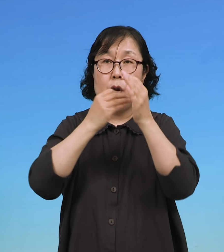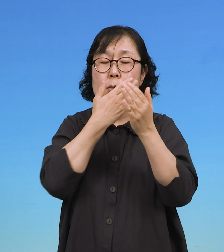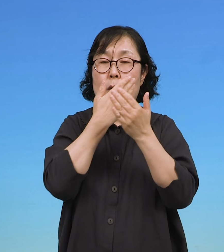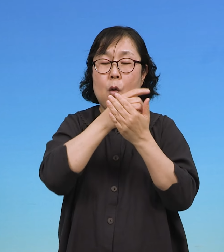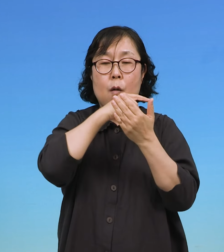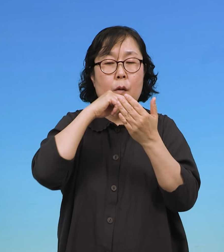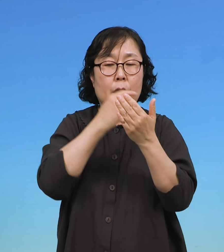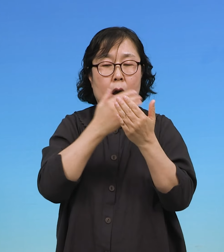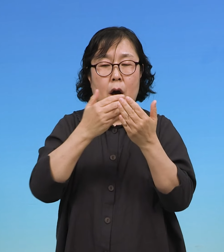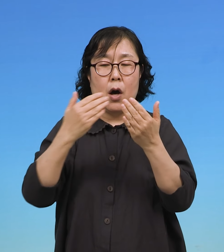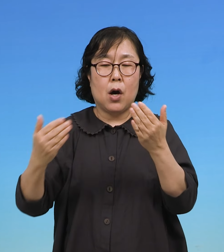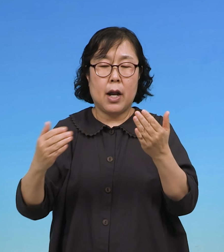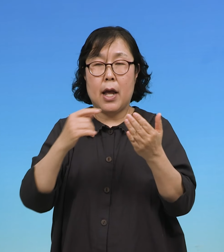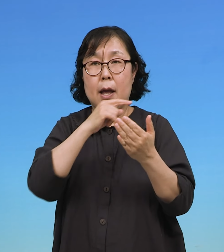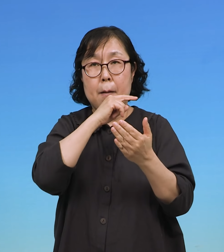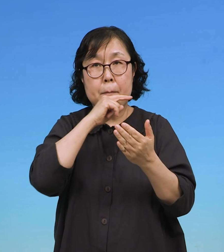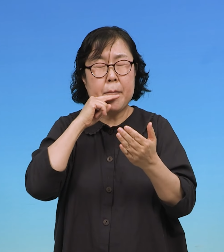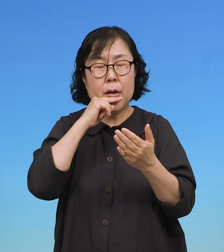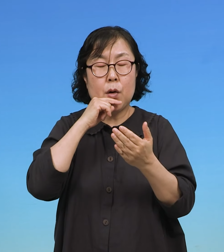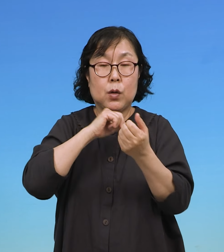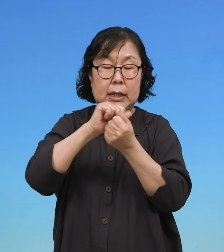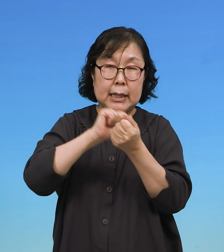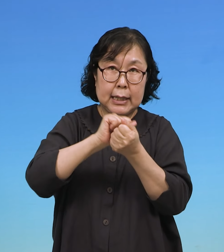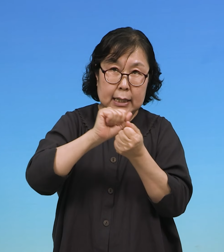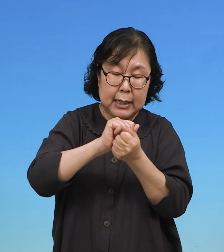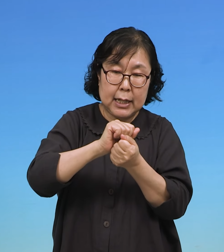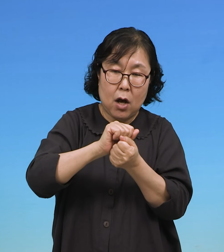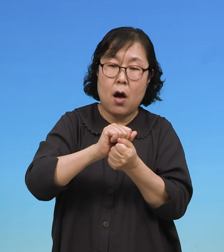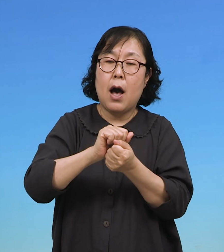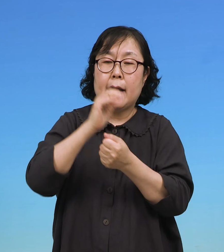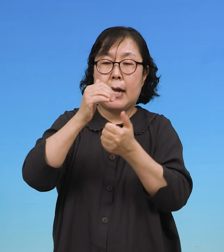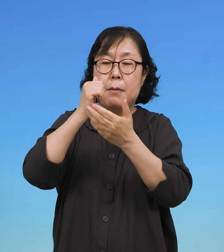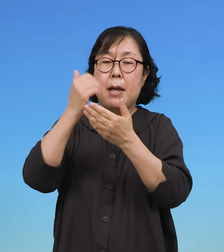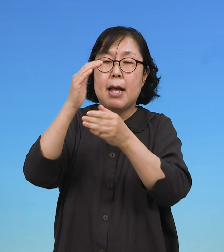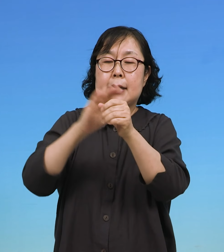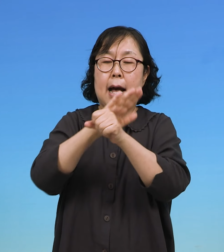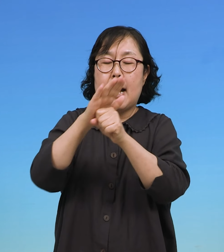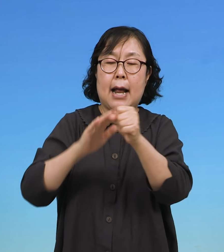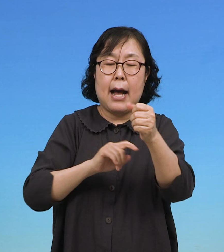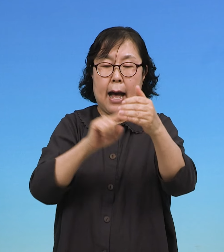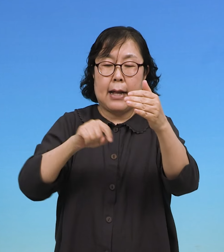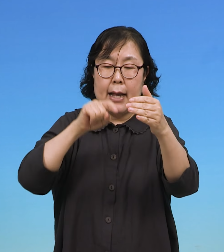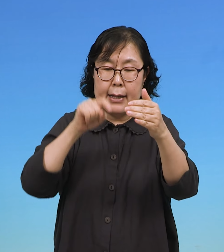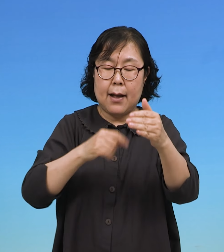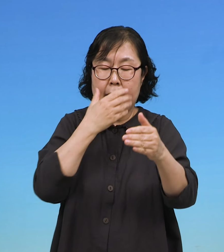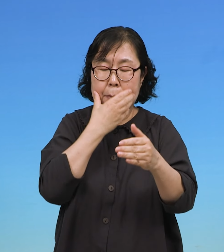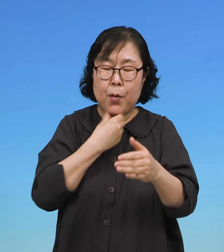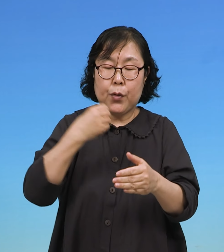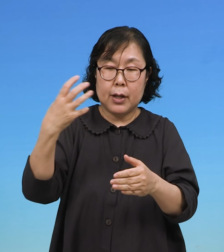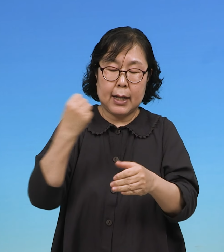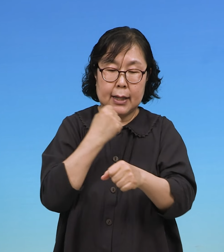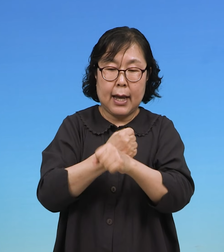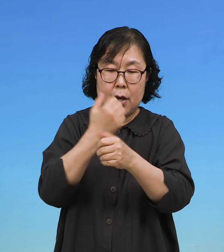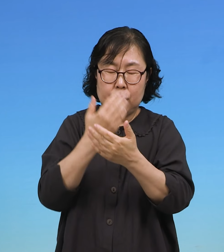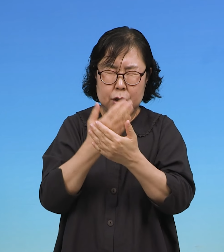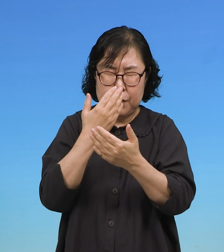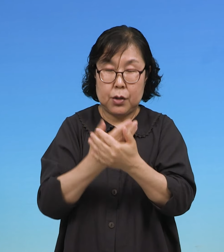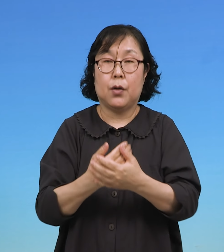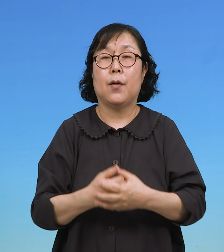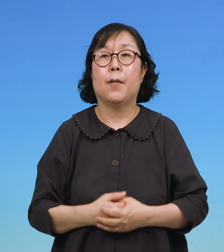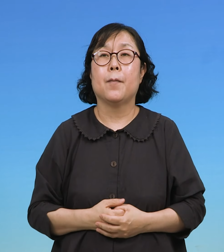허물을 보혈의 피로 씻기어 하나님 사랑 안에서 행복을 갖게 하소서. 여러분들이 많이 누리셔야